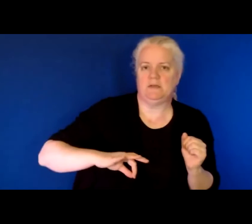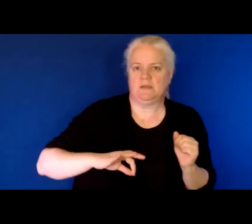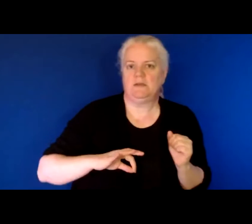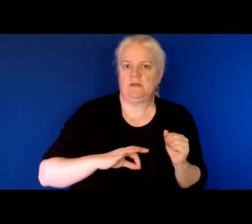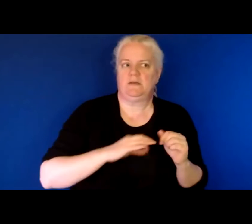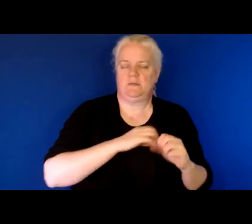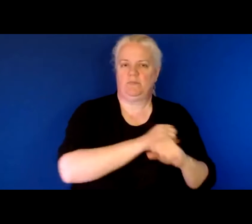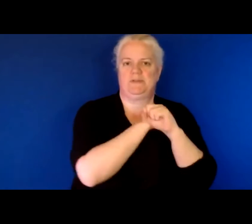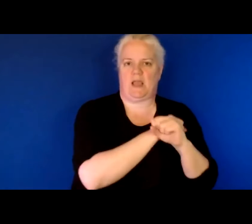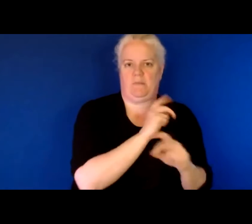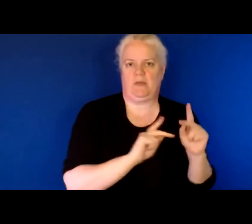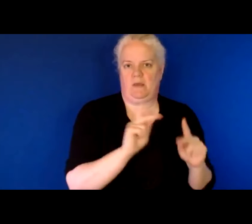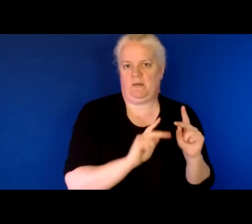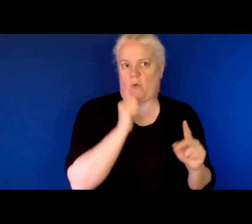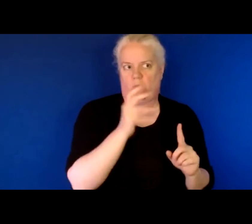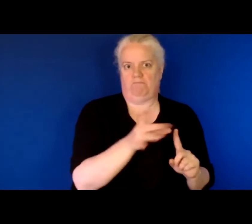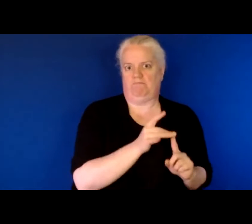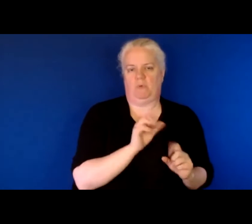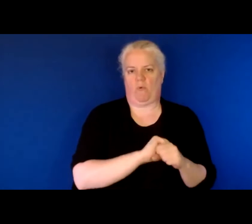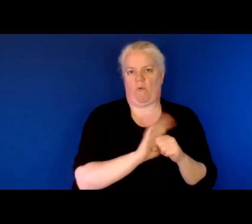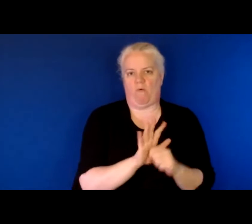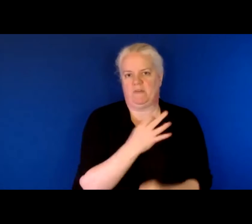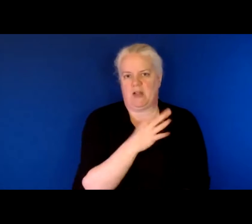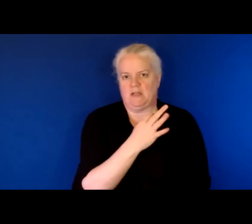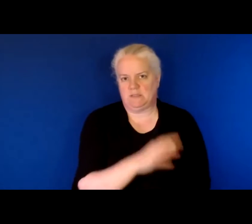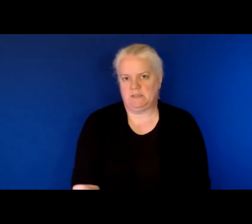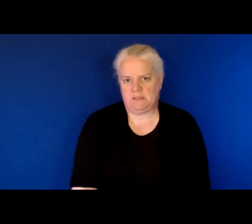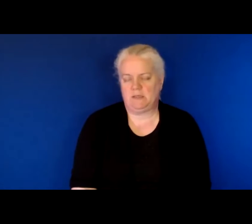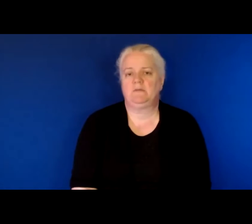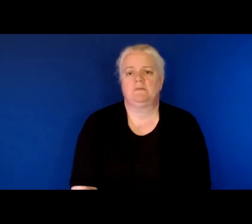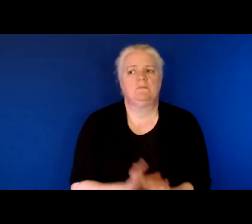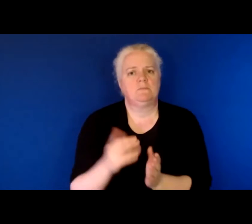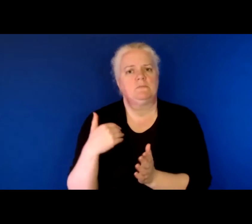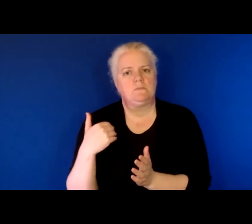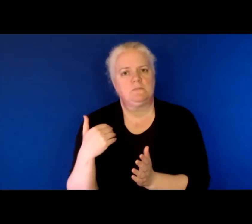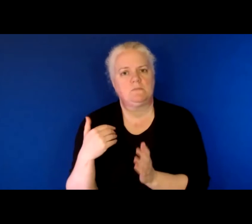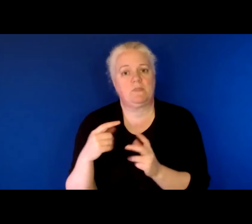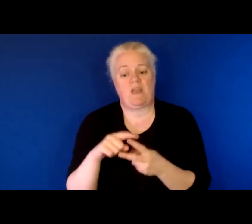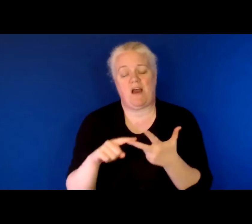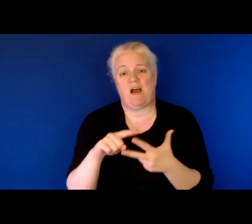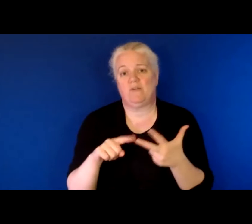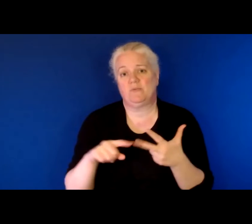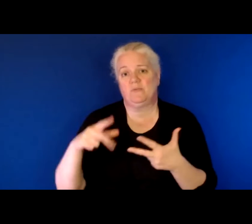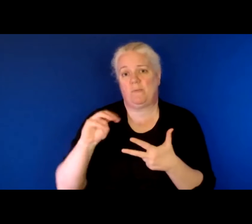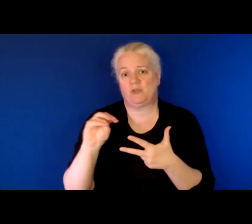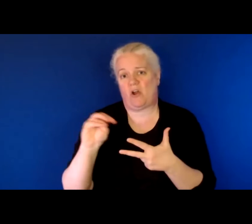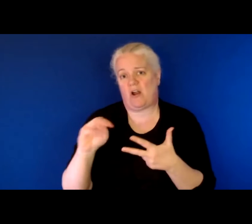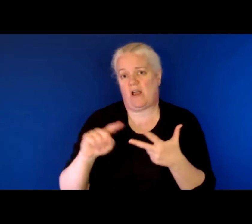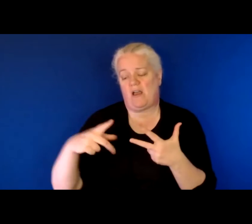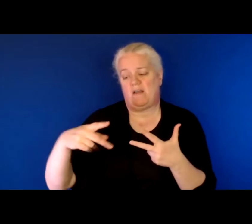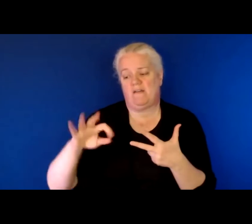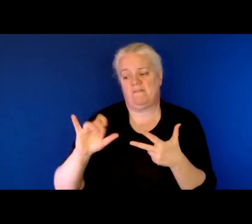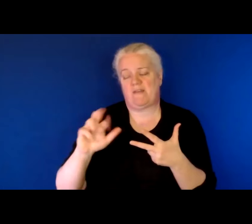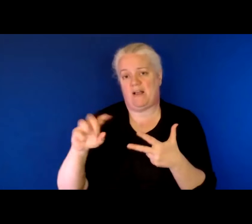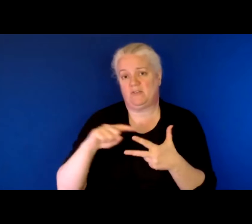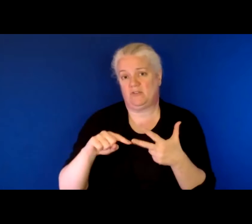还是对大部分人是很有用的。 which are the other two